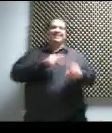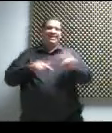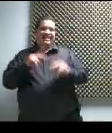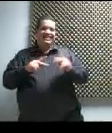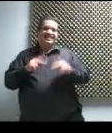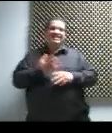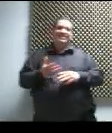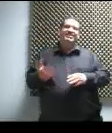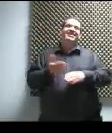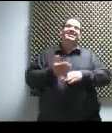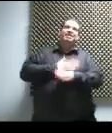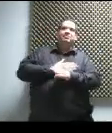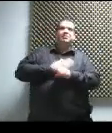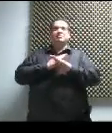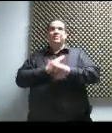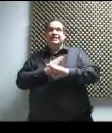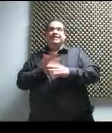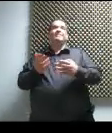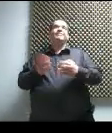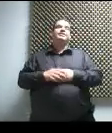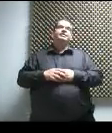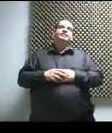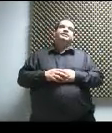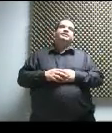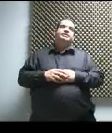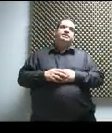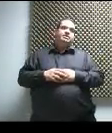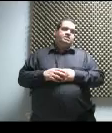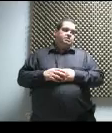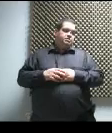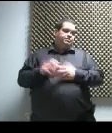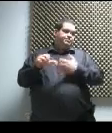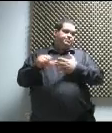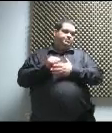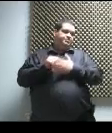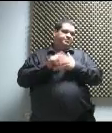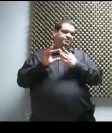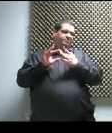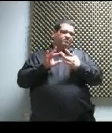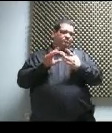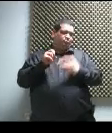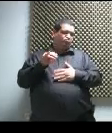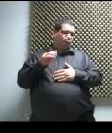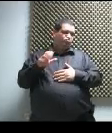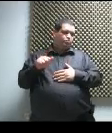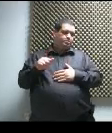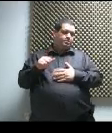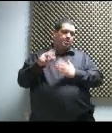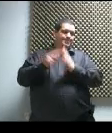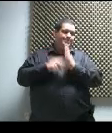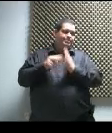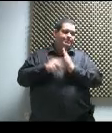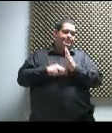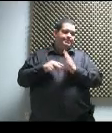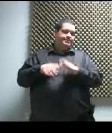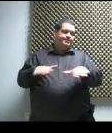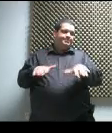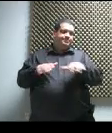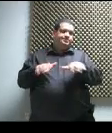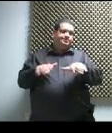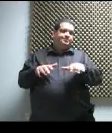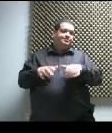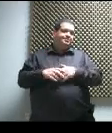Estas cosas hay que hacerlas preventivas. De hecho, en parte, en la página de la red sísmica, yo estuve leyendo del terremoto,